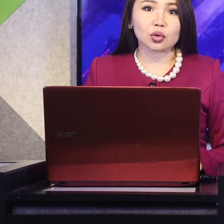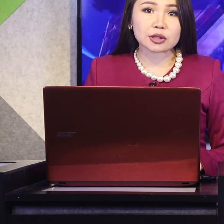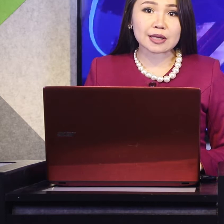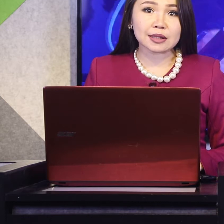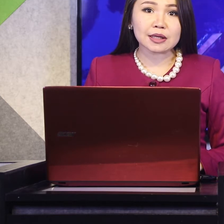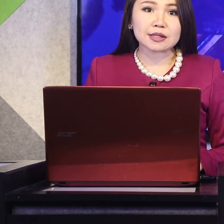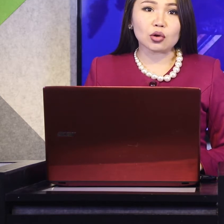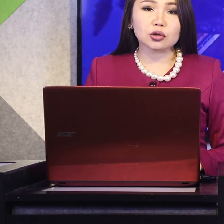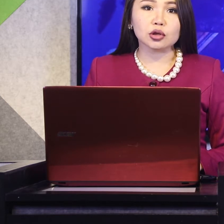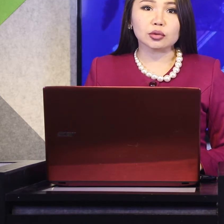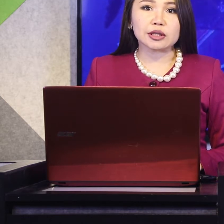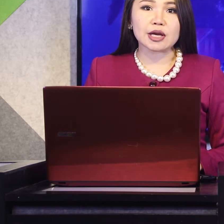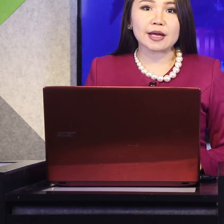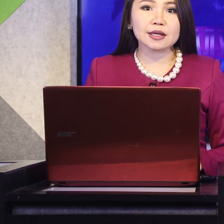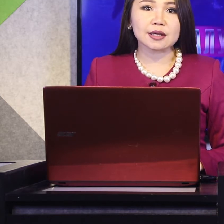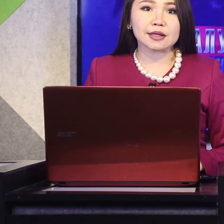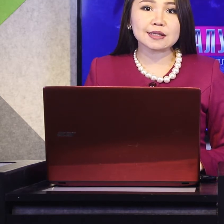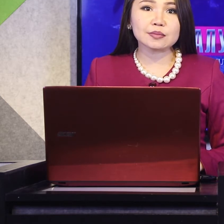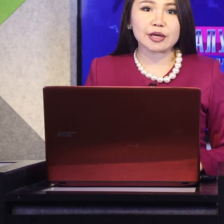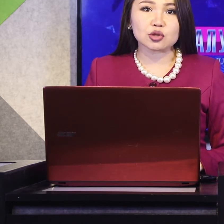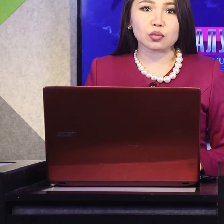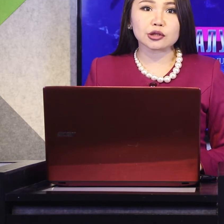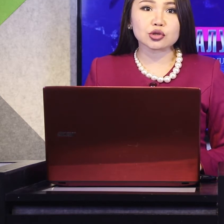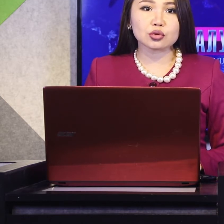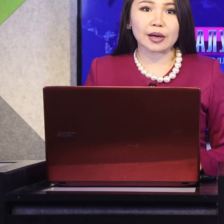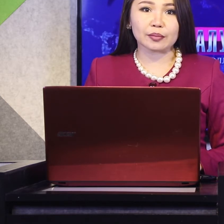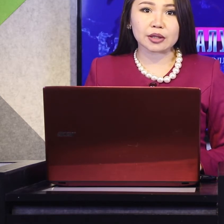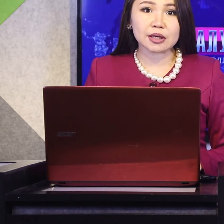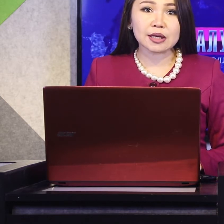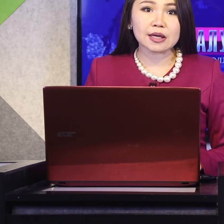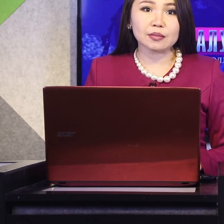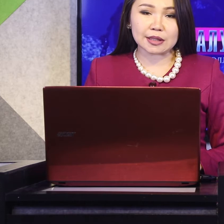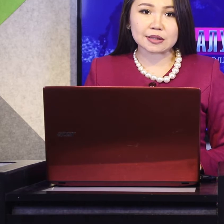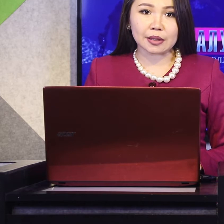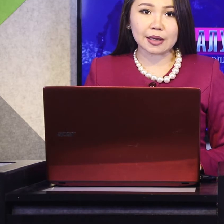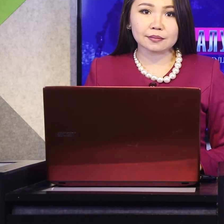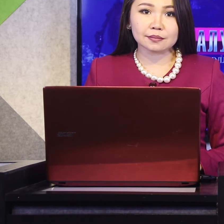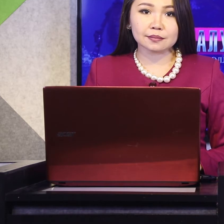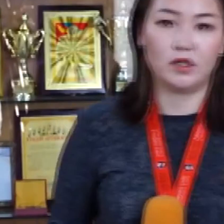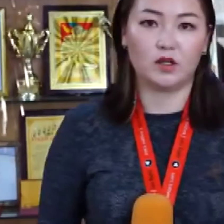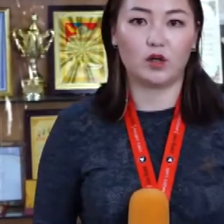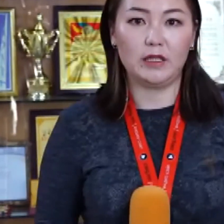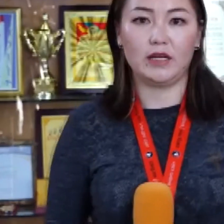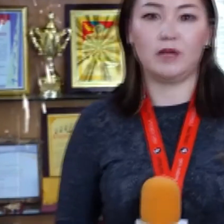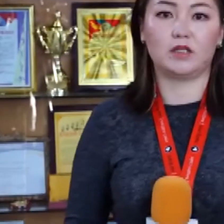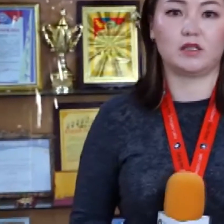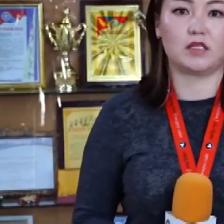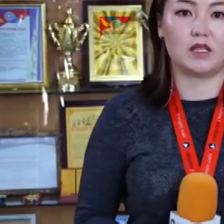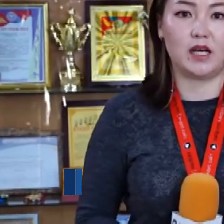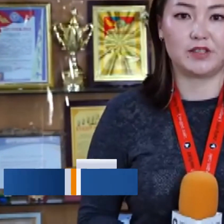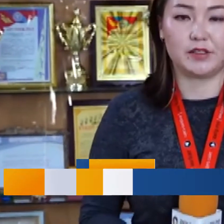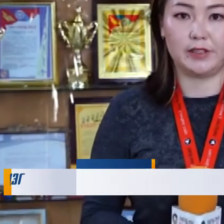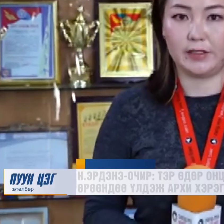хурал дуусаад за өрөөндөө үлдэж арх хэргэлсэн байж болзошгүй байгаа юм гэдгийг мэдээлсэн байна. Говиалтай